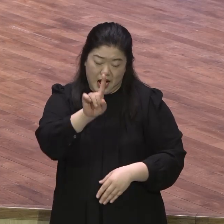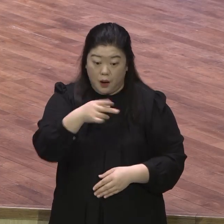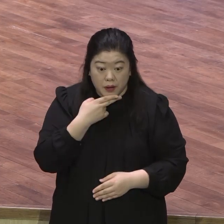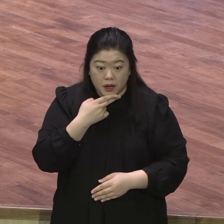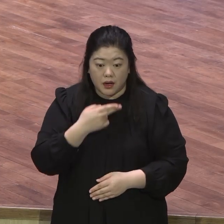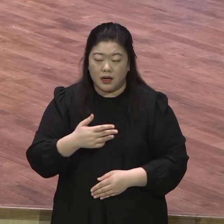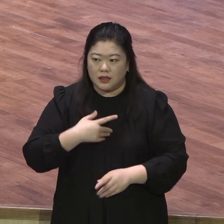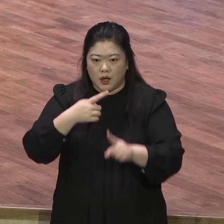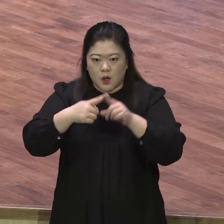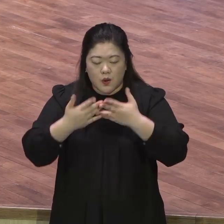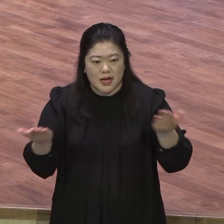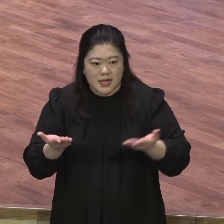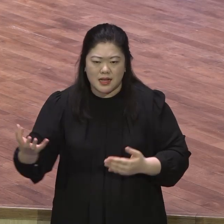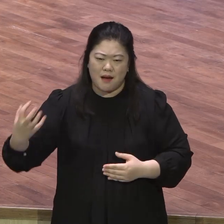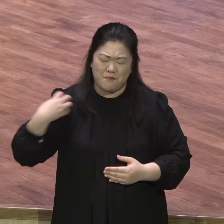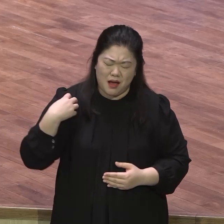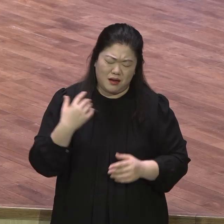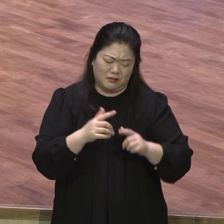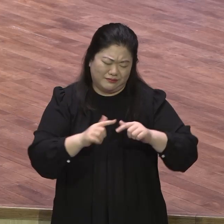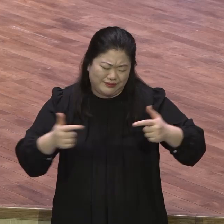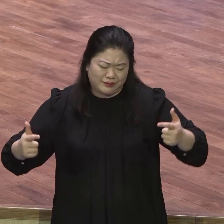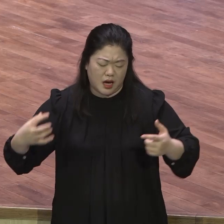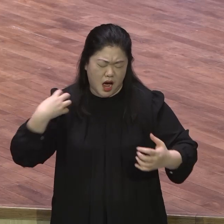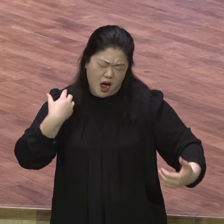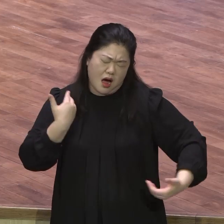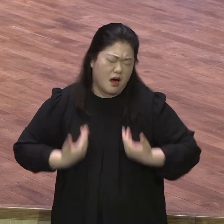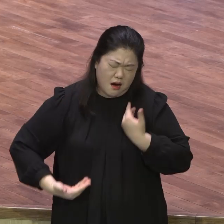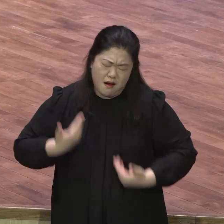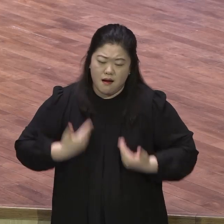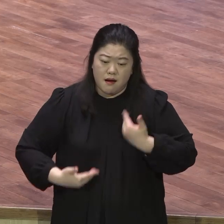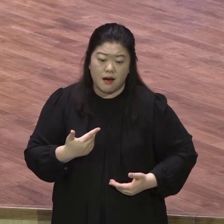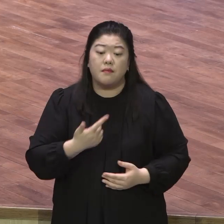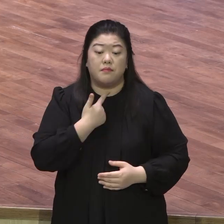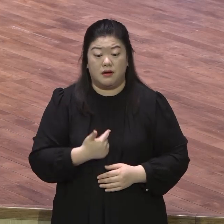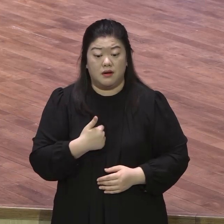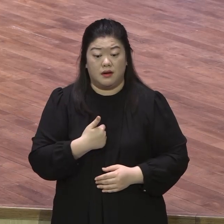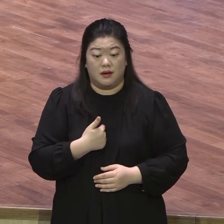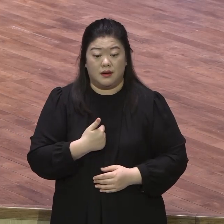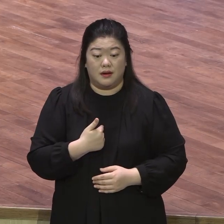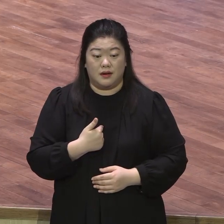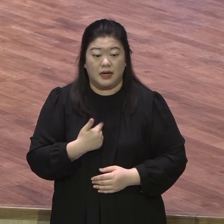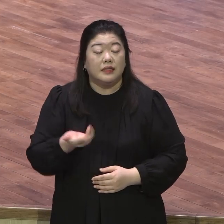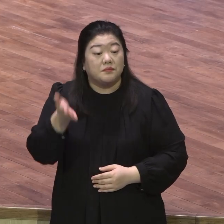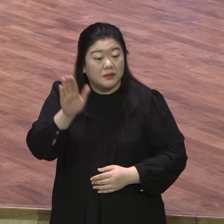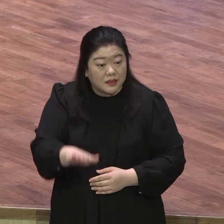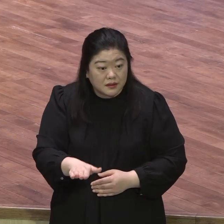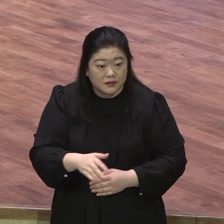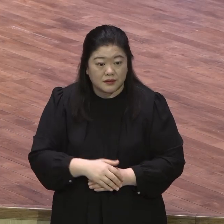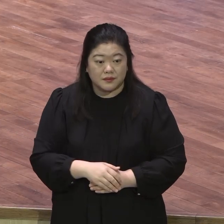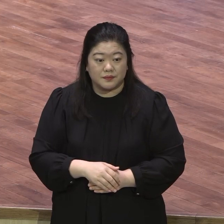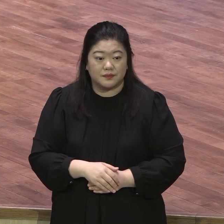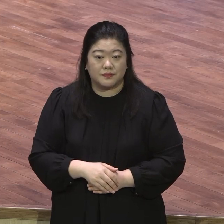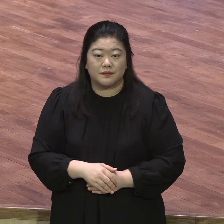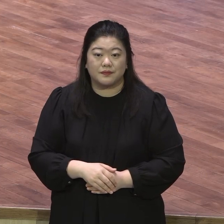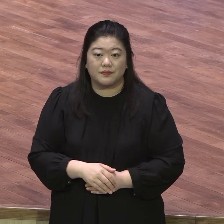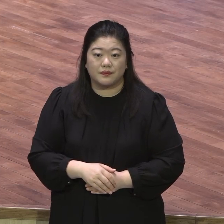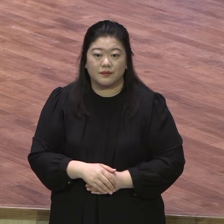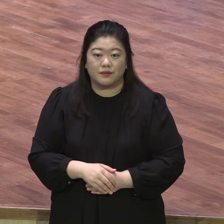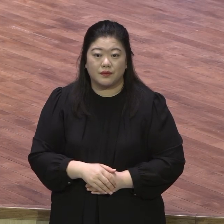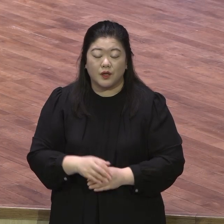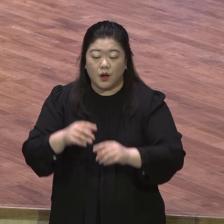없었어요. 모테로 시양들 주로 그런 게 많아요. 늘 습관적으로 어리덕을 다녔으니까. 그게 아니라 어느 날 은혜를